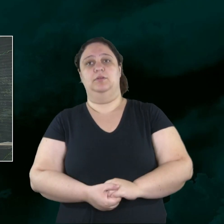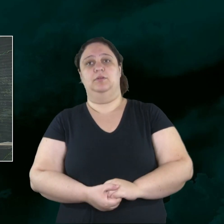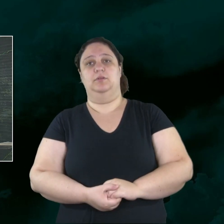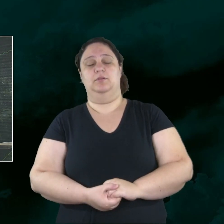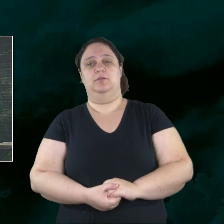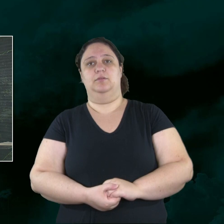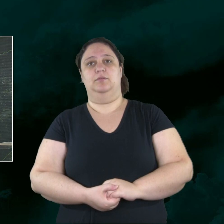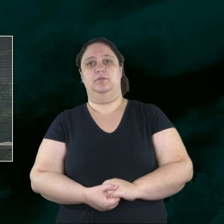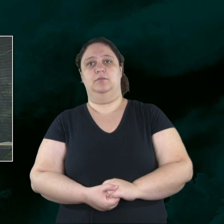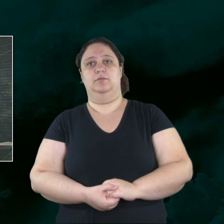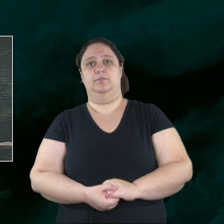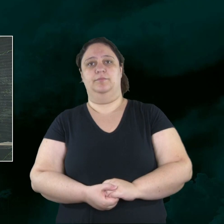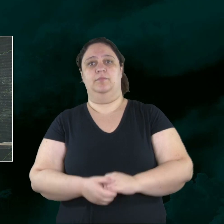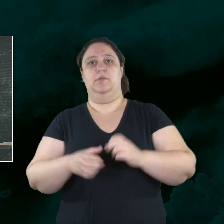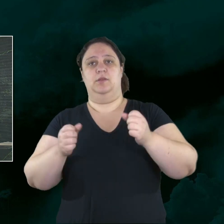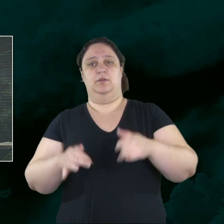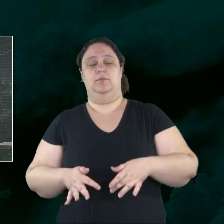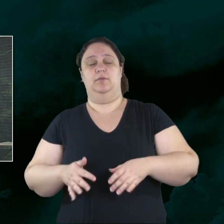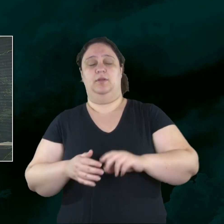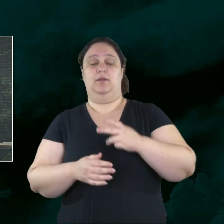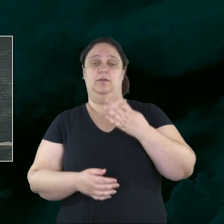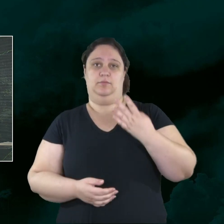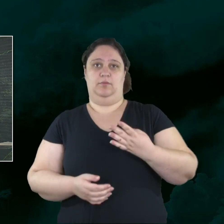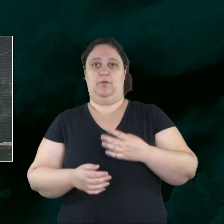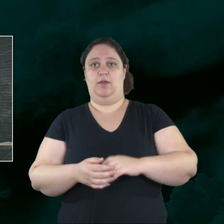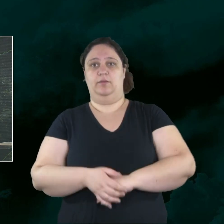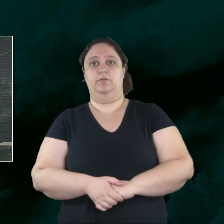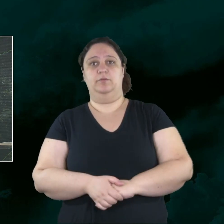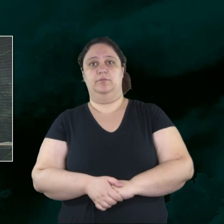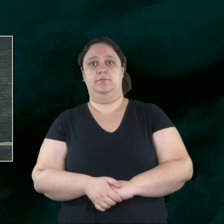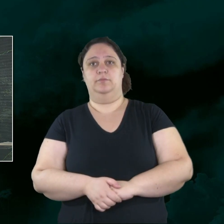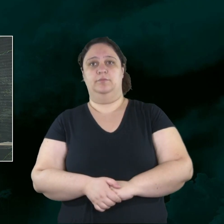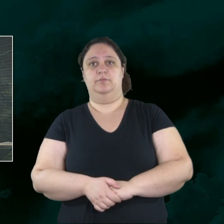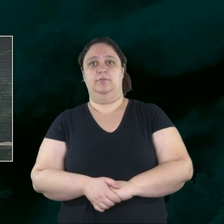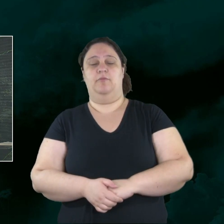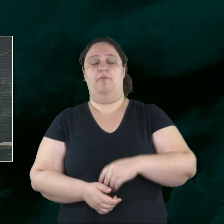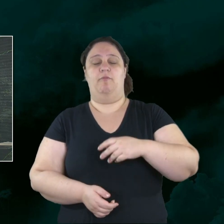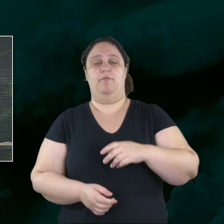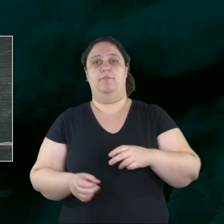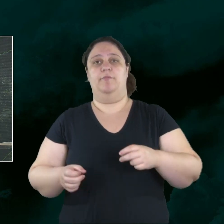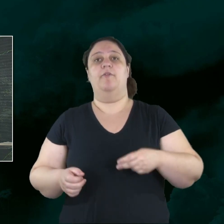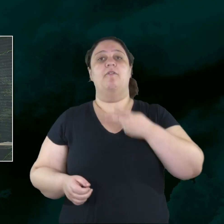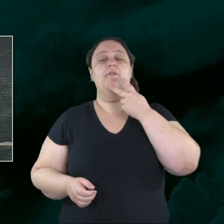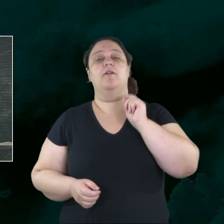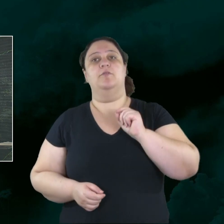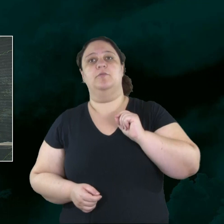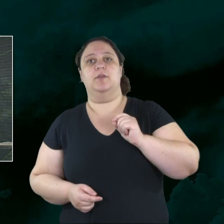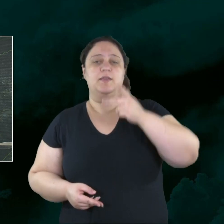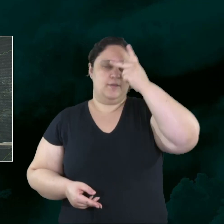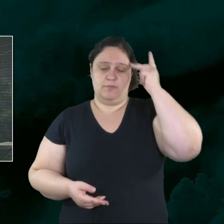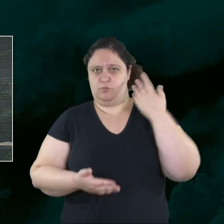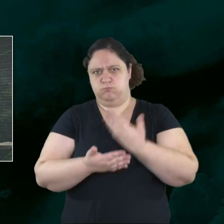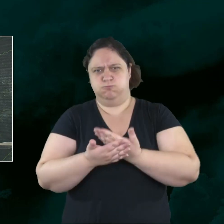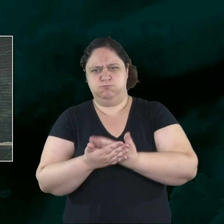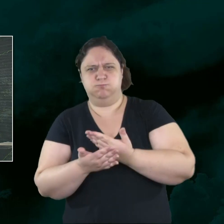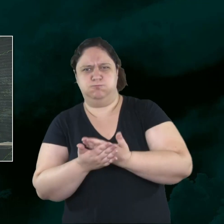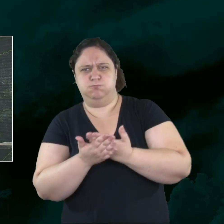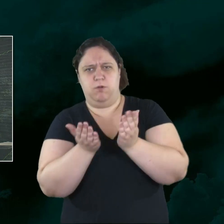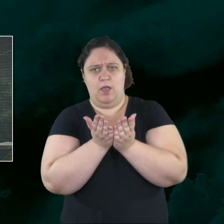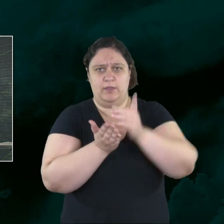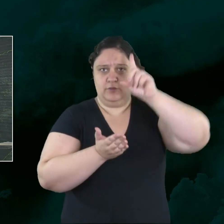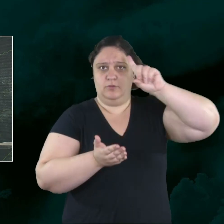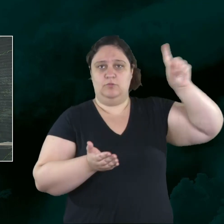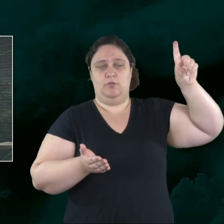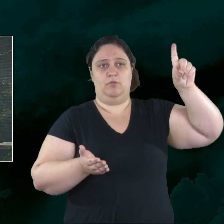assim na nota 4, né, os biblistas e todo mundo, até nossos dias, ainda